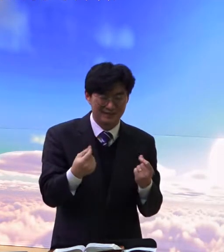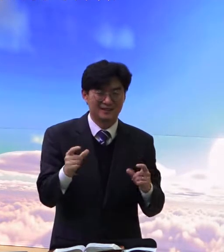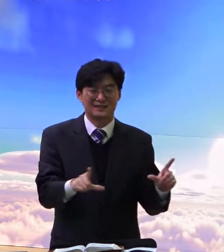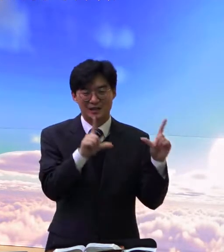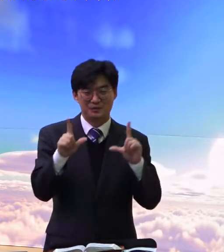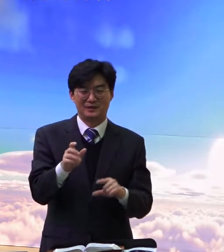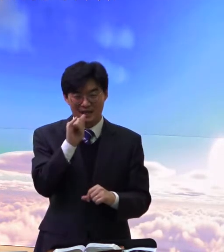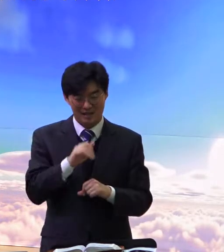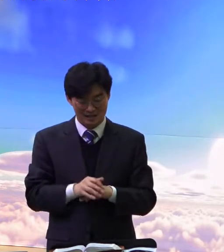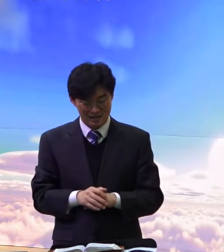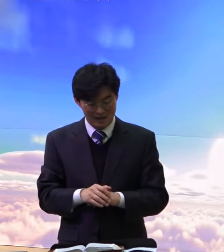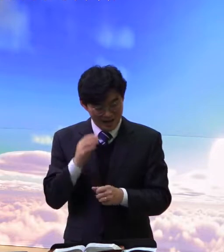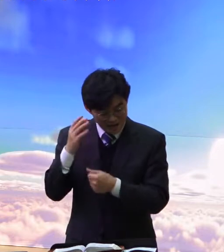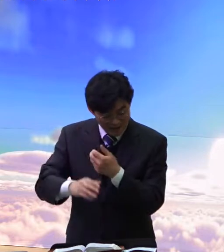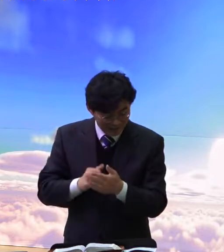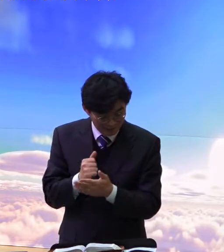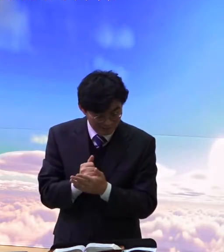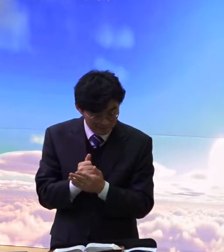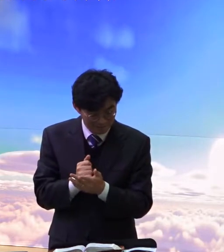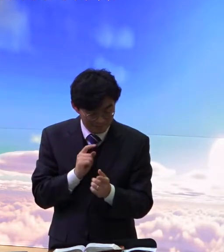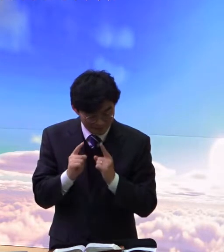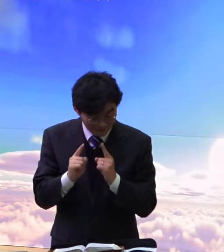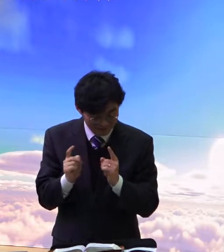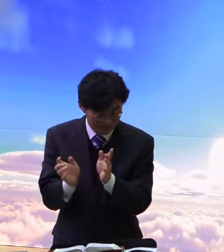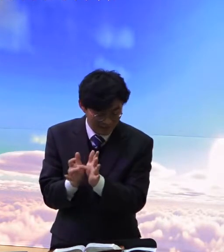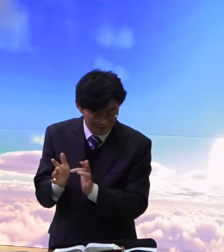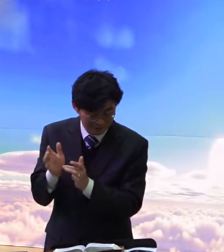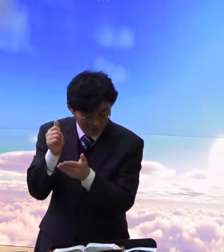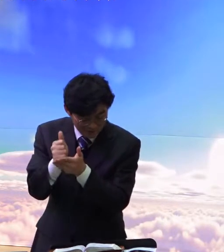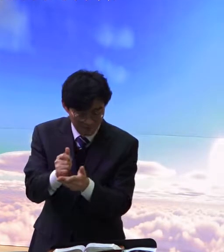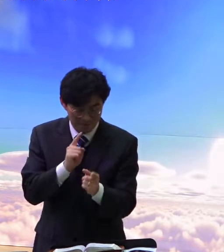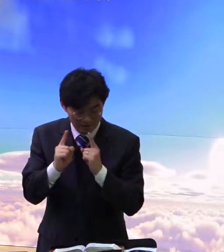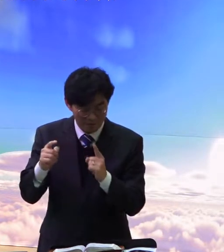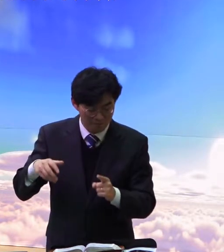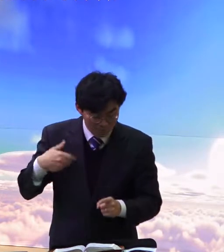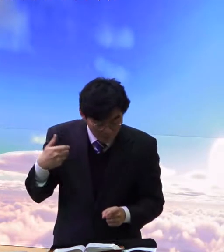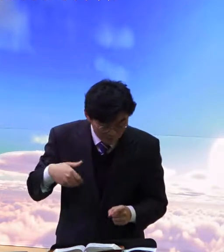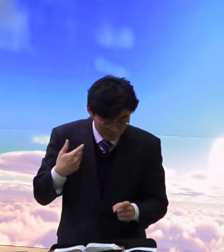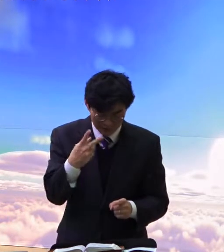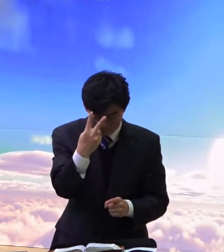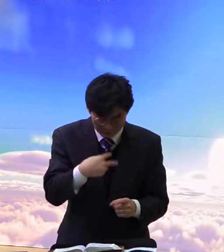말씀이신 예수님을 모르는 사람처럼 무법하게 살아왔습니다.